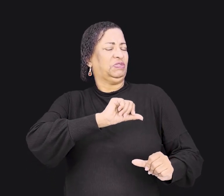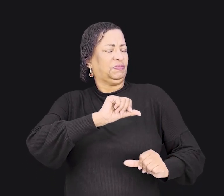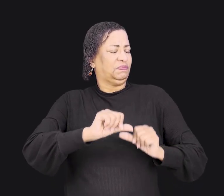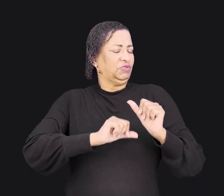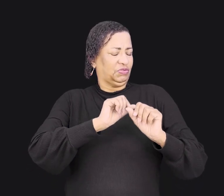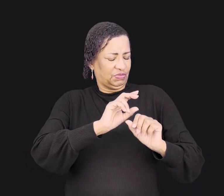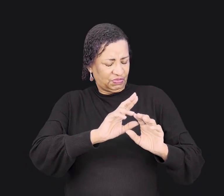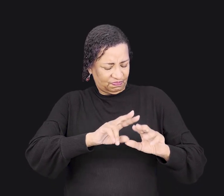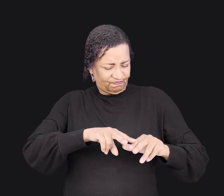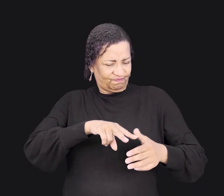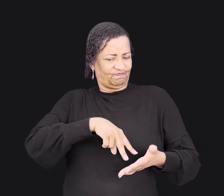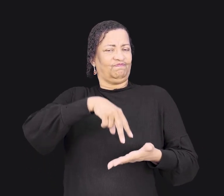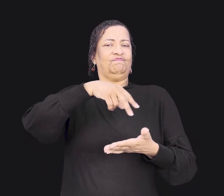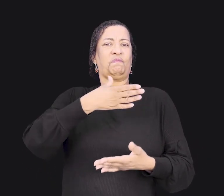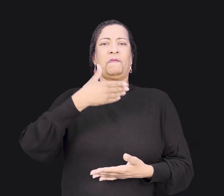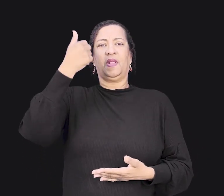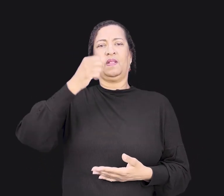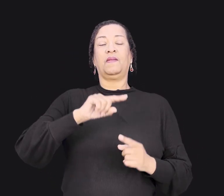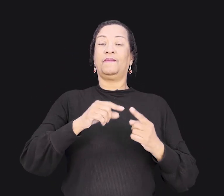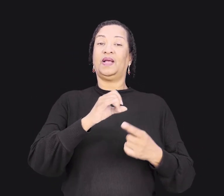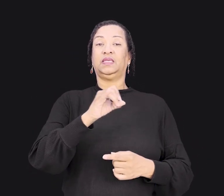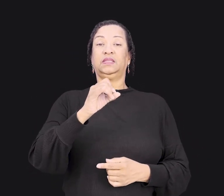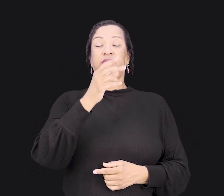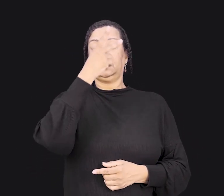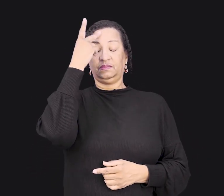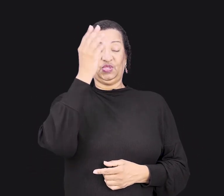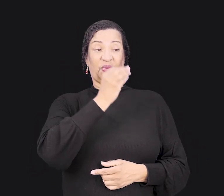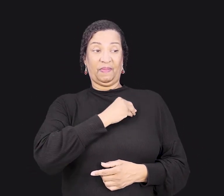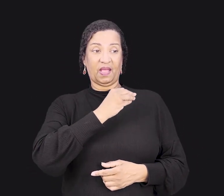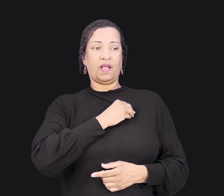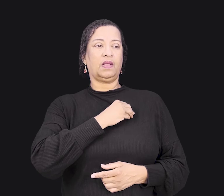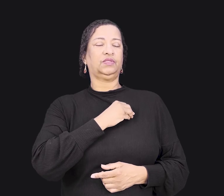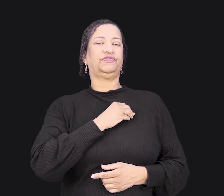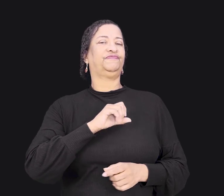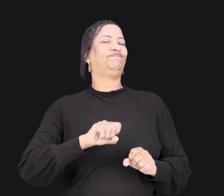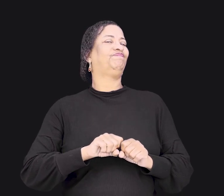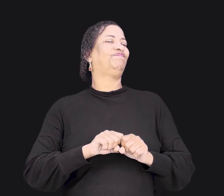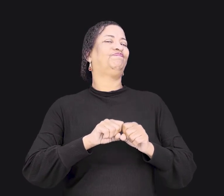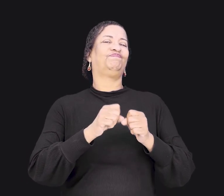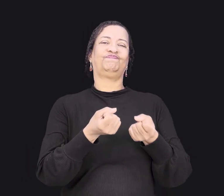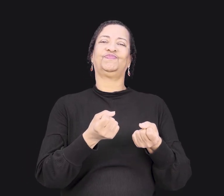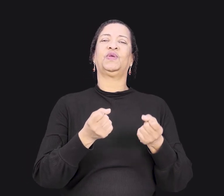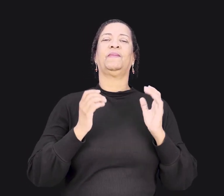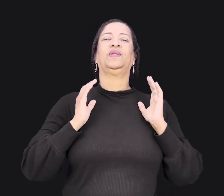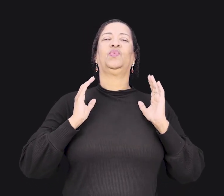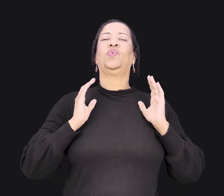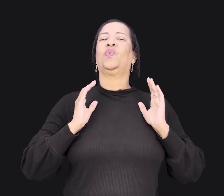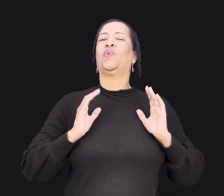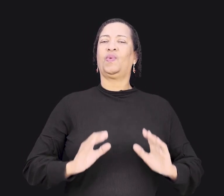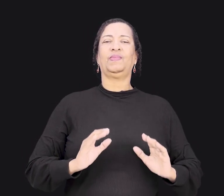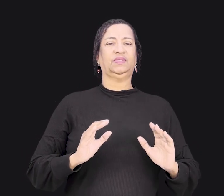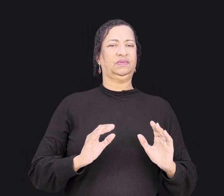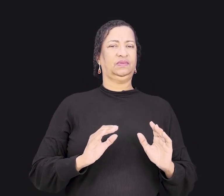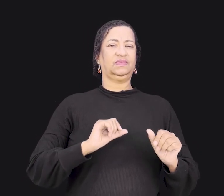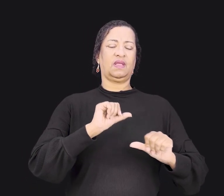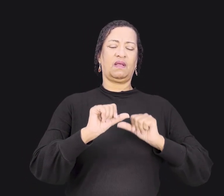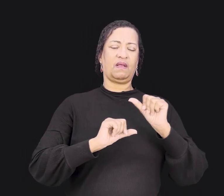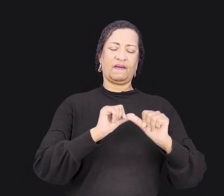pessoas pecarem, estarão quebrando o novo padrão de comportamento que deveriam ter. A mudança de comportamento de uma pessoa que se salvou